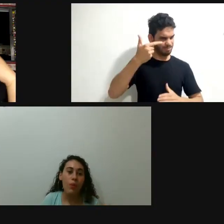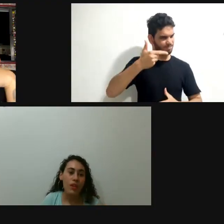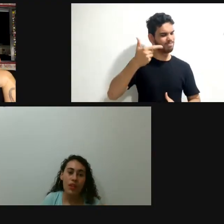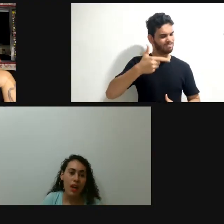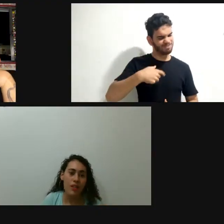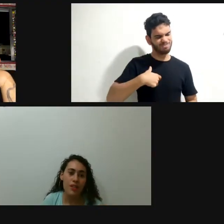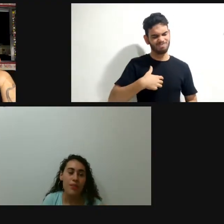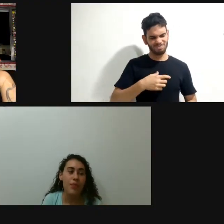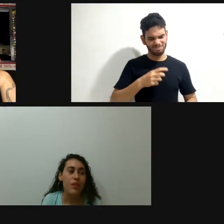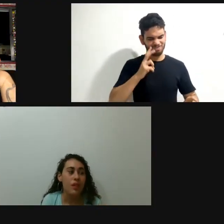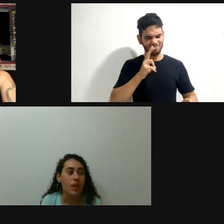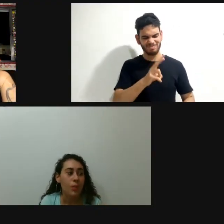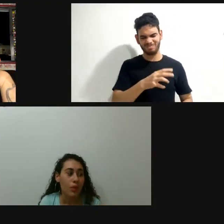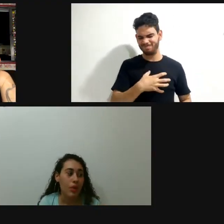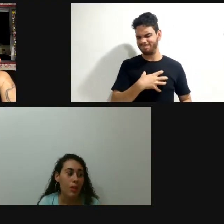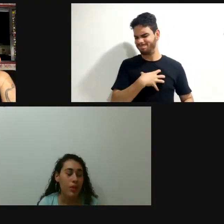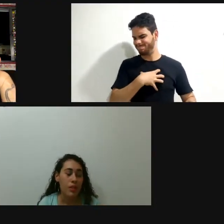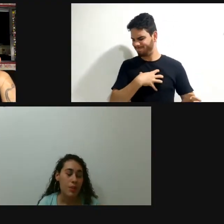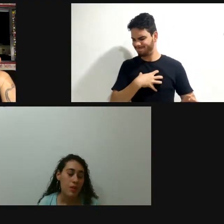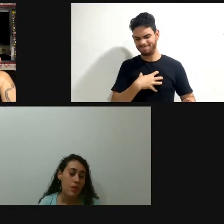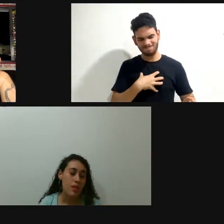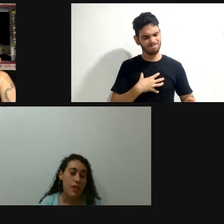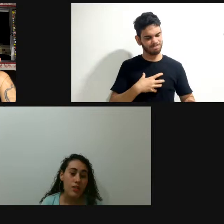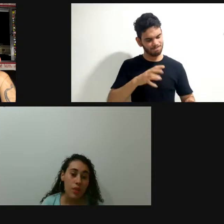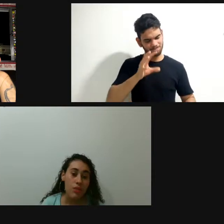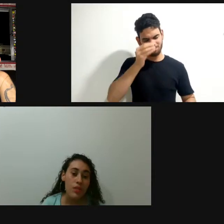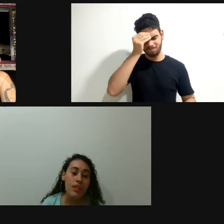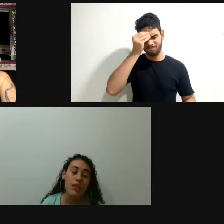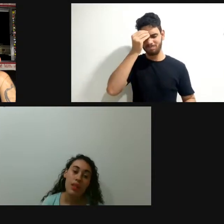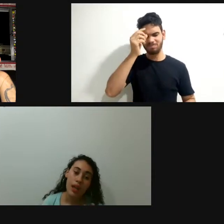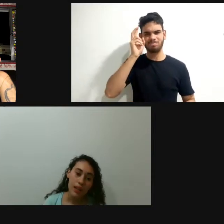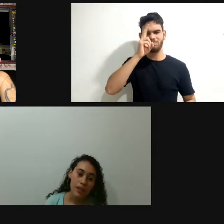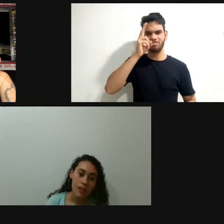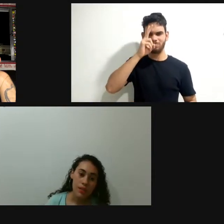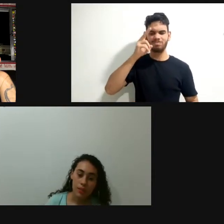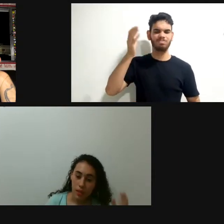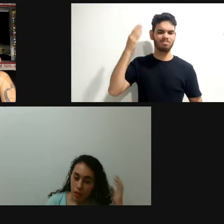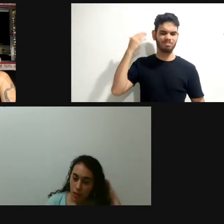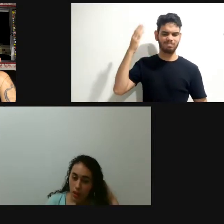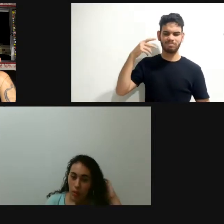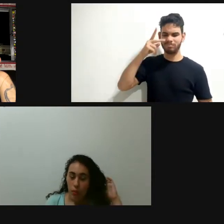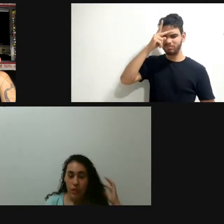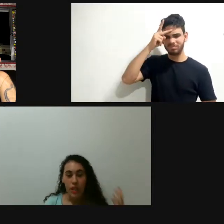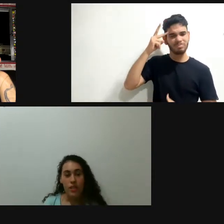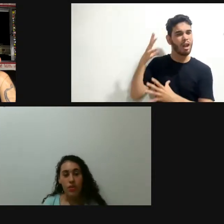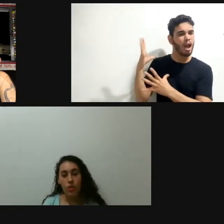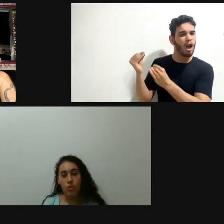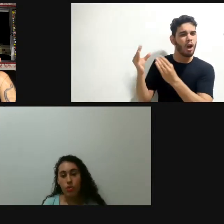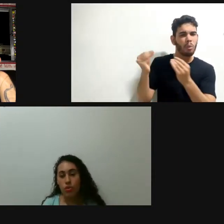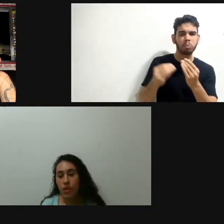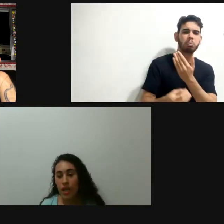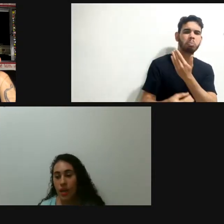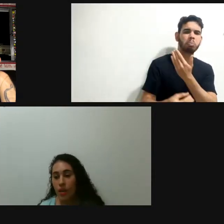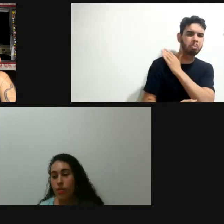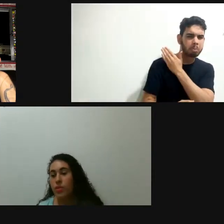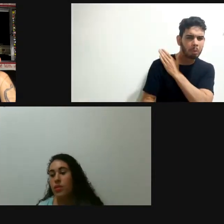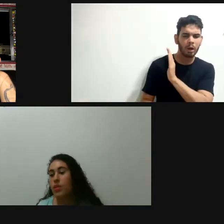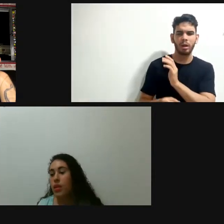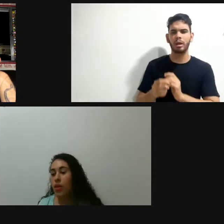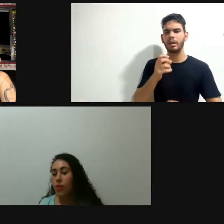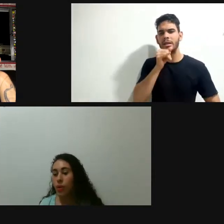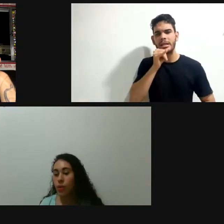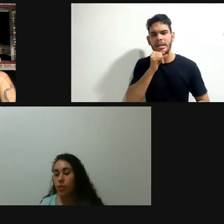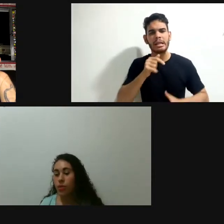da humanidade, porque muitas pessoas elas foram discriminadas. Um deles foram